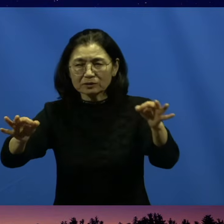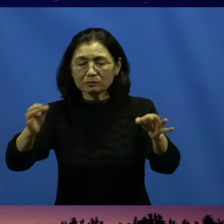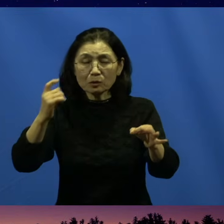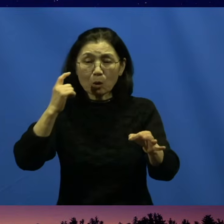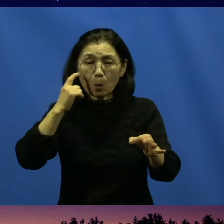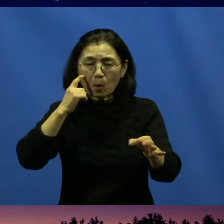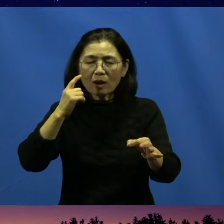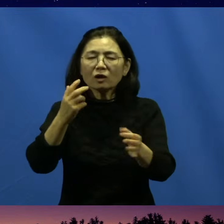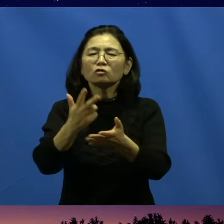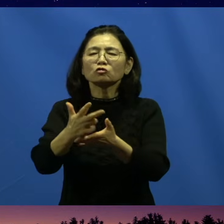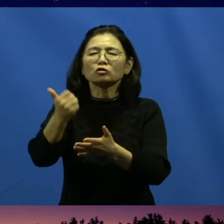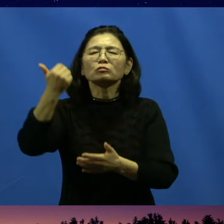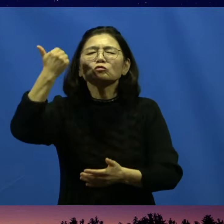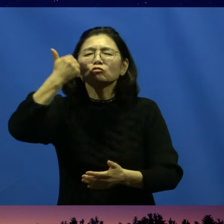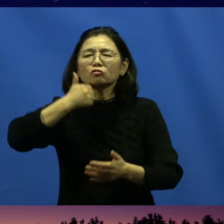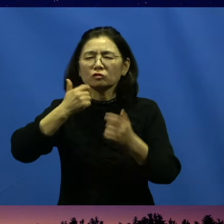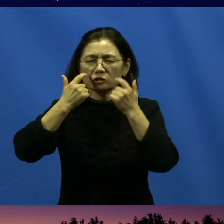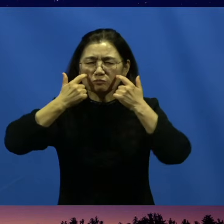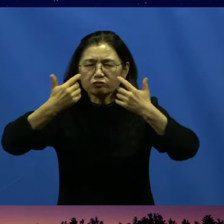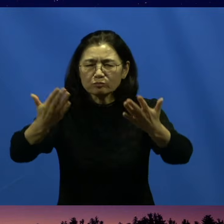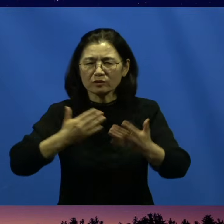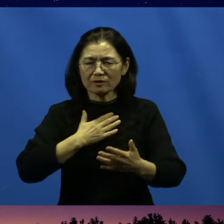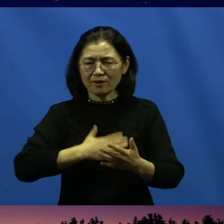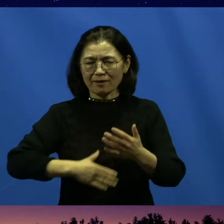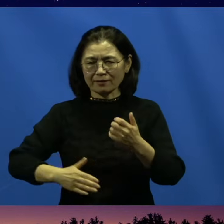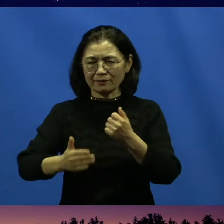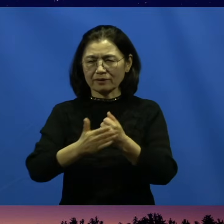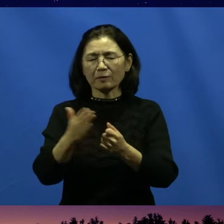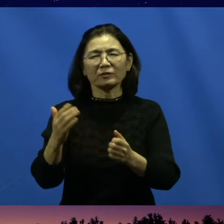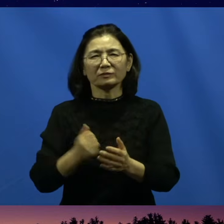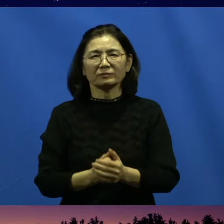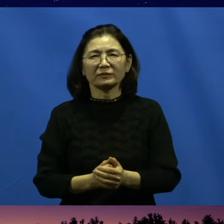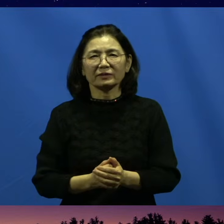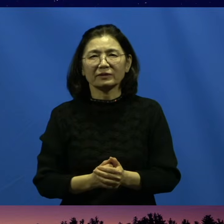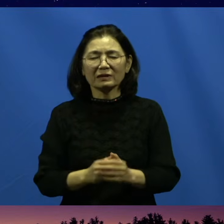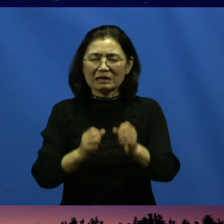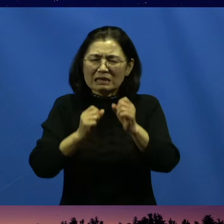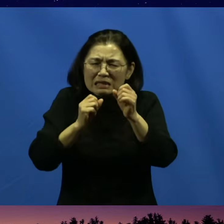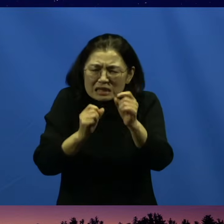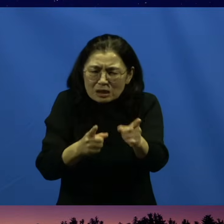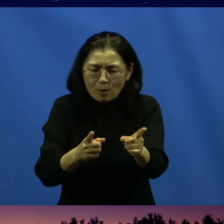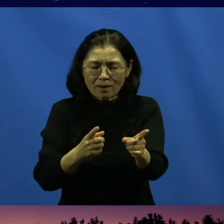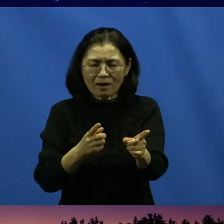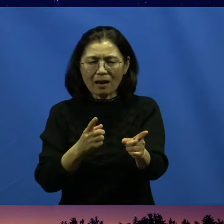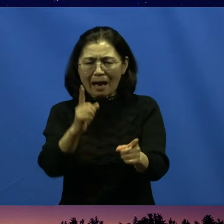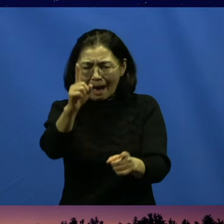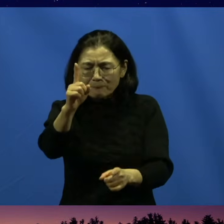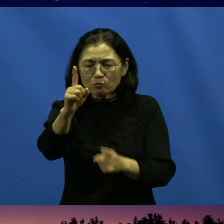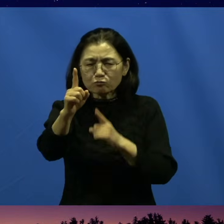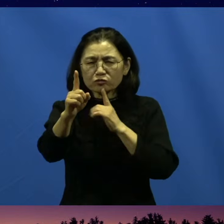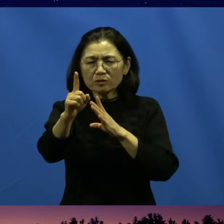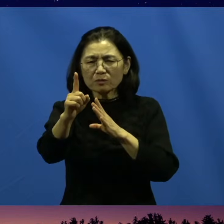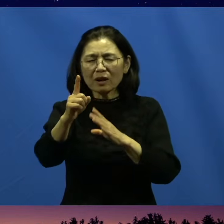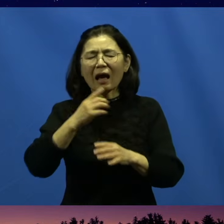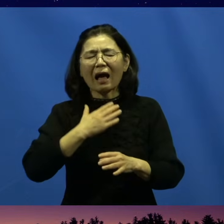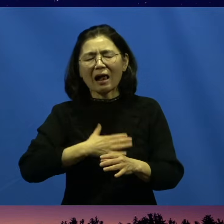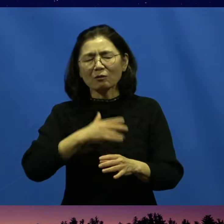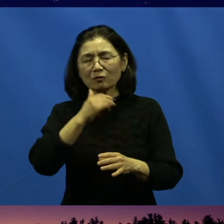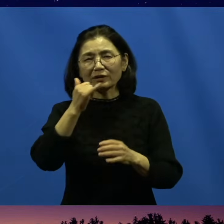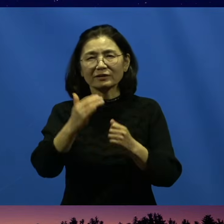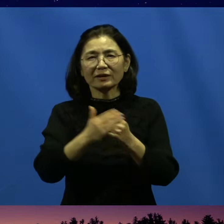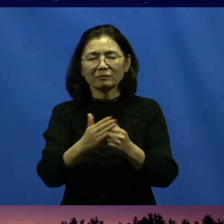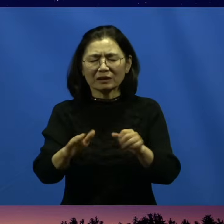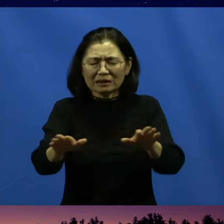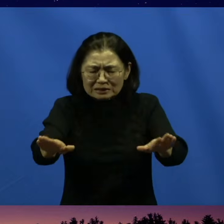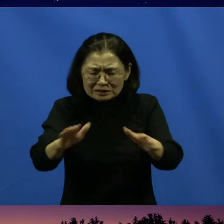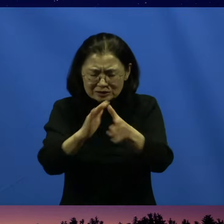순간이 아니면 다시 기회가 없다는 것을 바디메오가 알았기 때문입니다. 여러분, 오늘 우리가 주님 앞에 구할